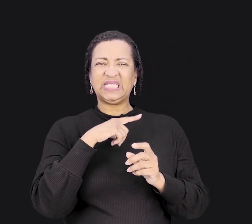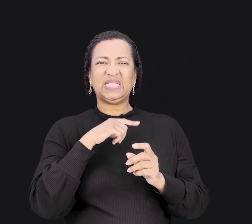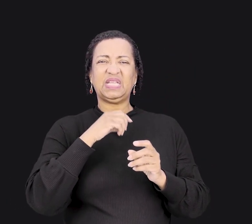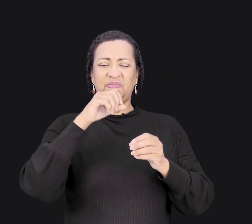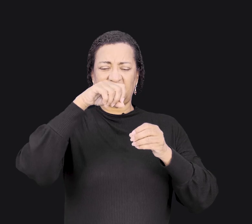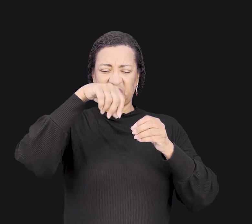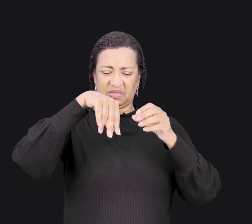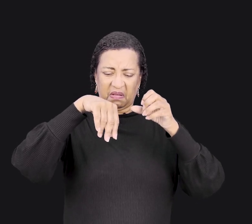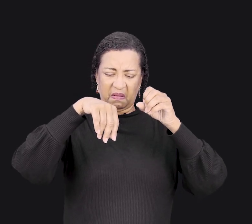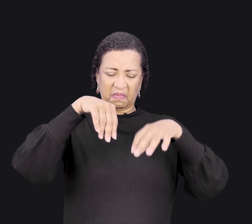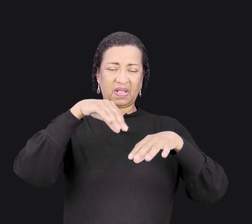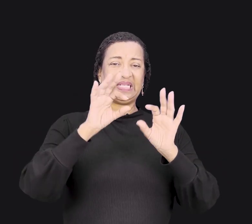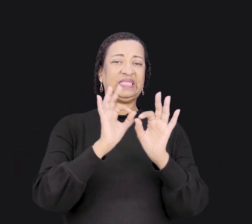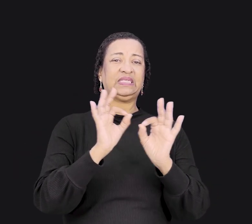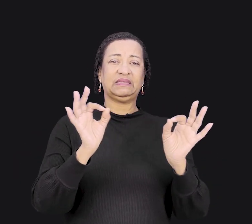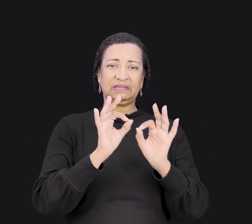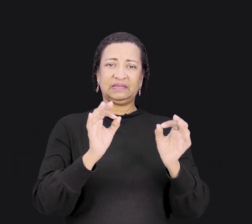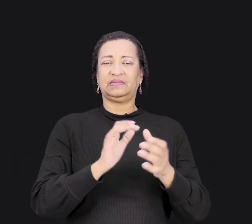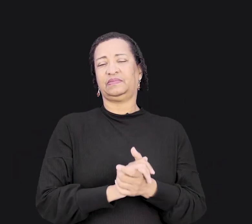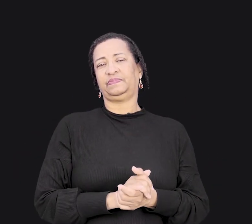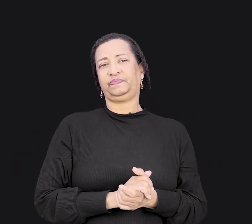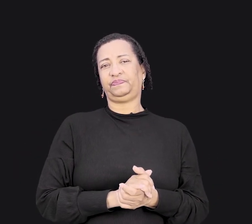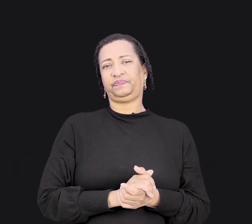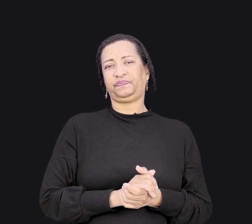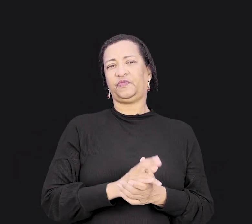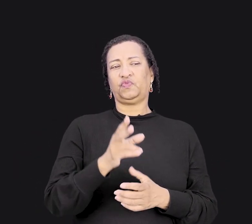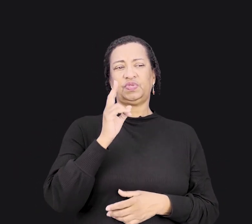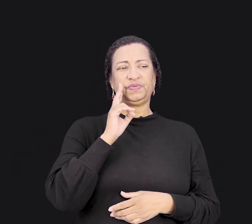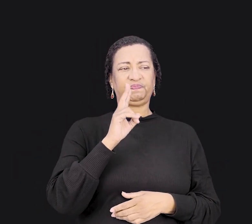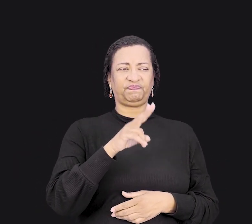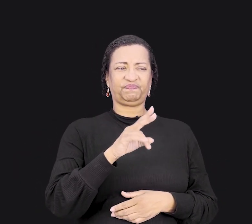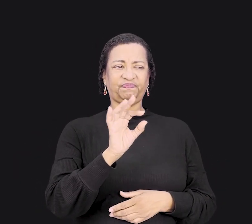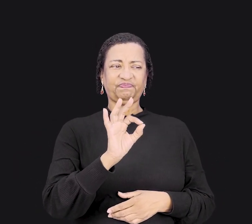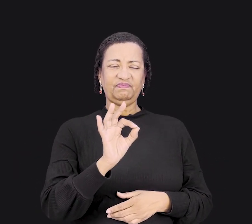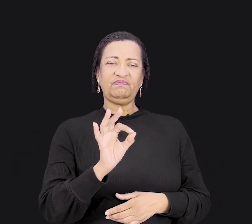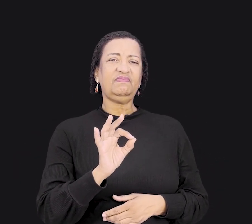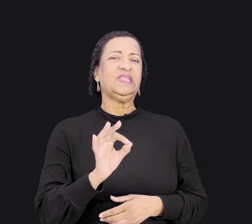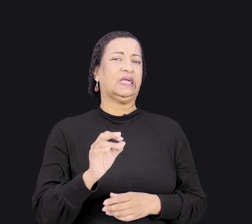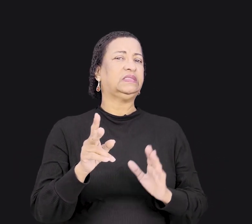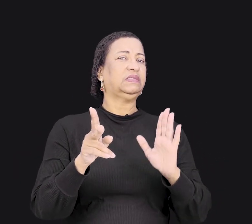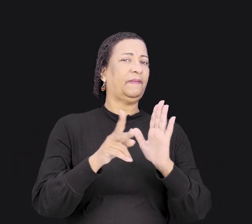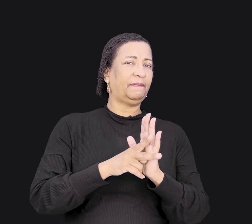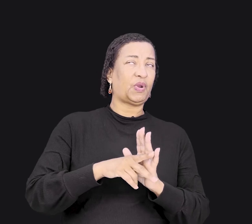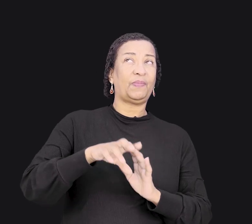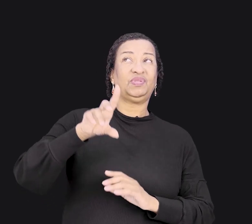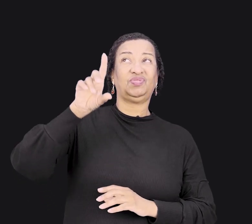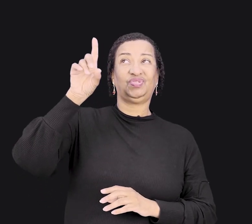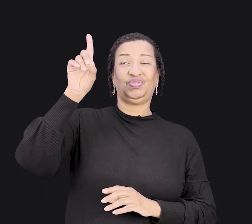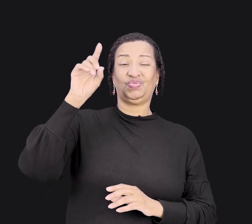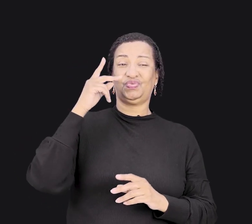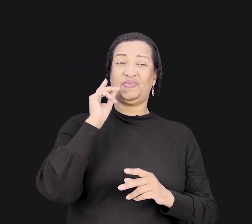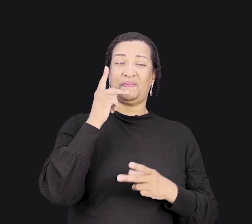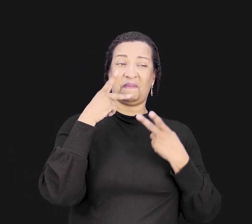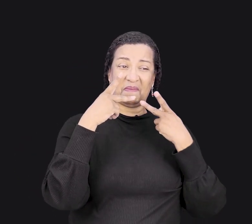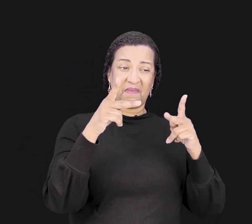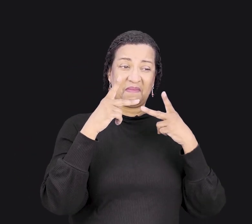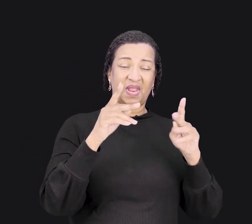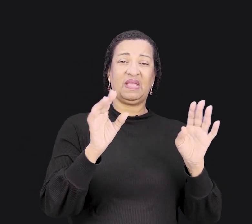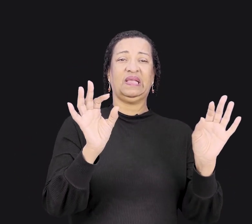d'água. De um sermão assim você não ouve nada que realmente venha de Deus e que possa matar sua sede, saciar sua fome ou